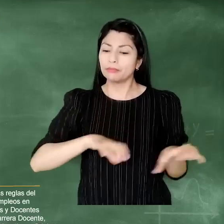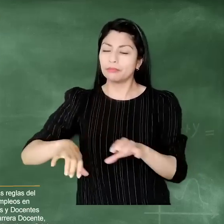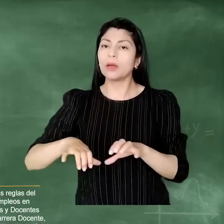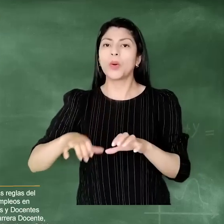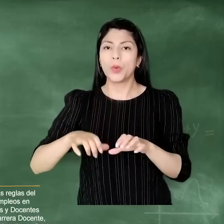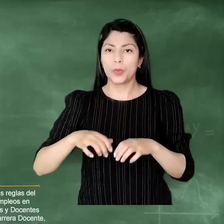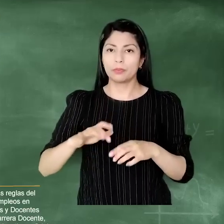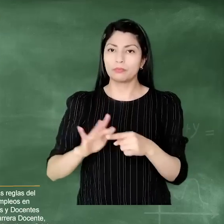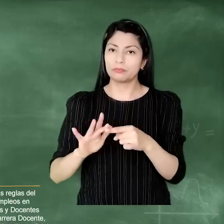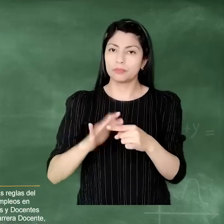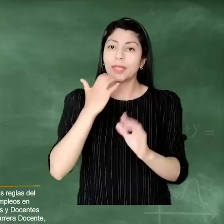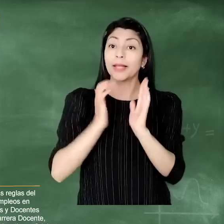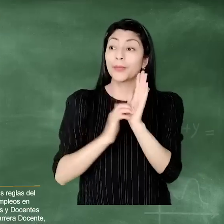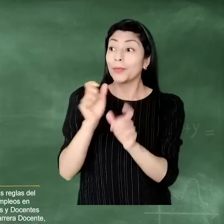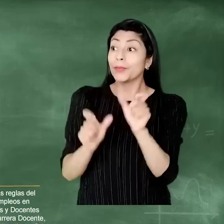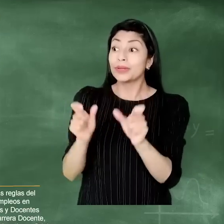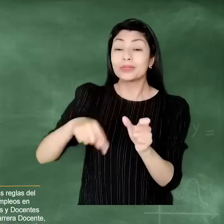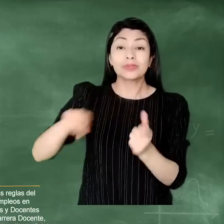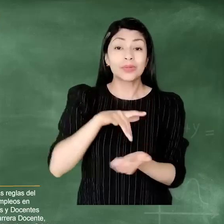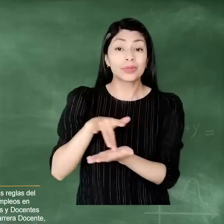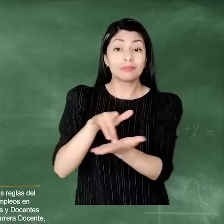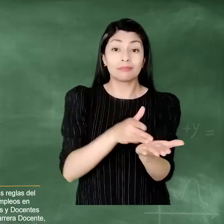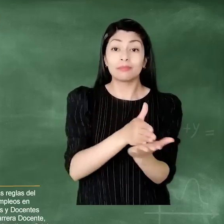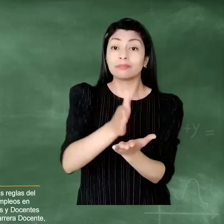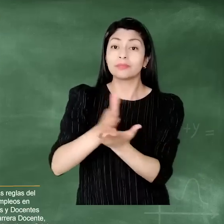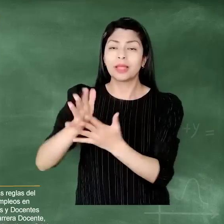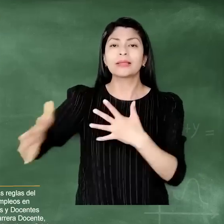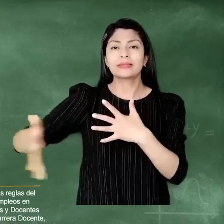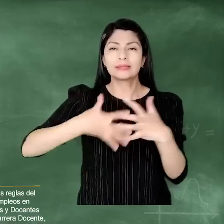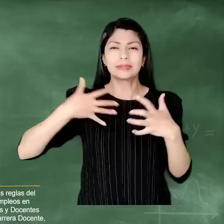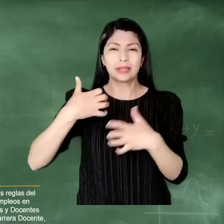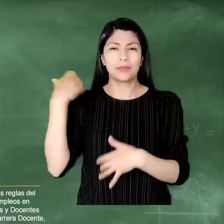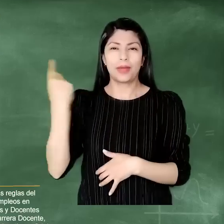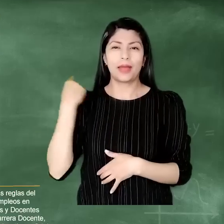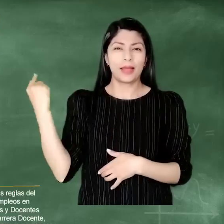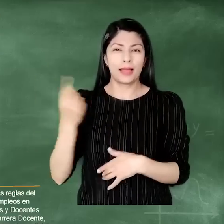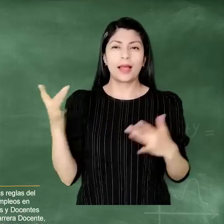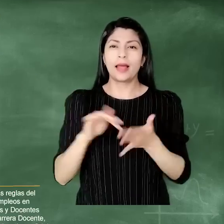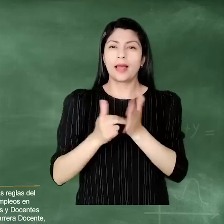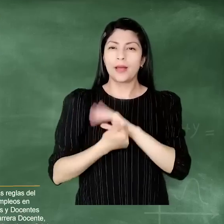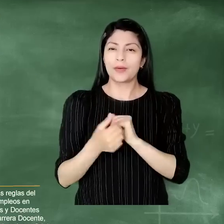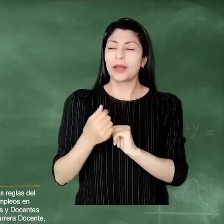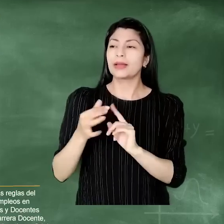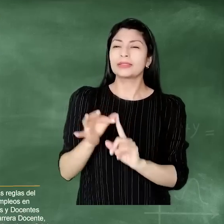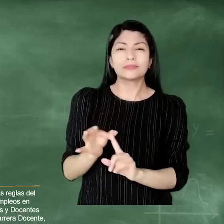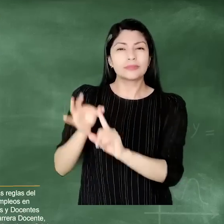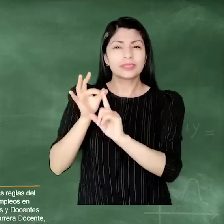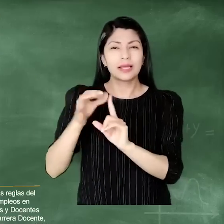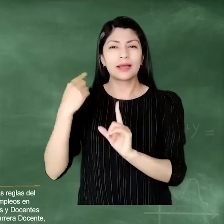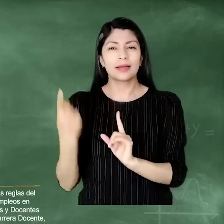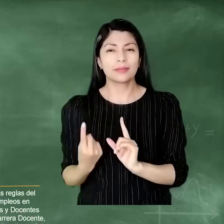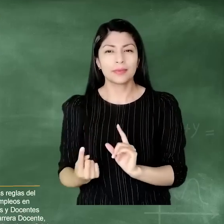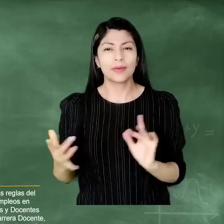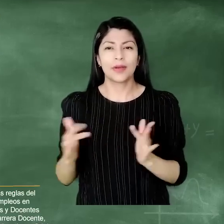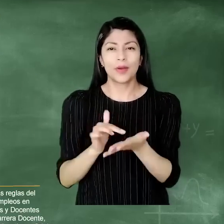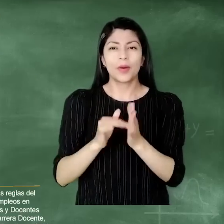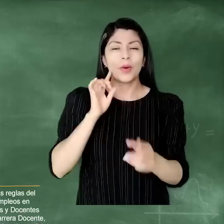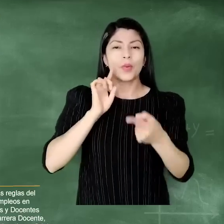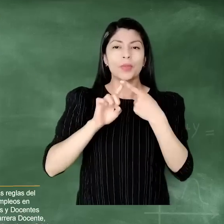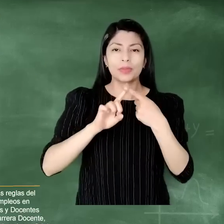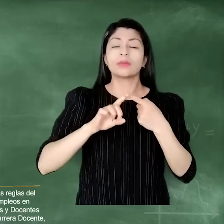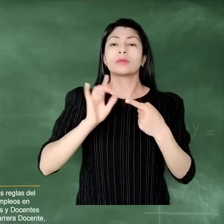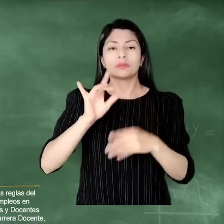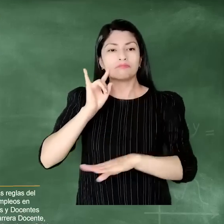titular. Periodo de prueba. El servidor con derechos de carrera que pertenezca al sistema general o a un sistema